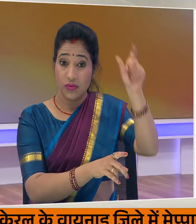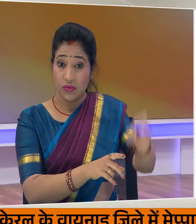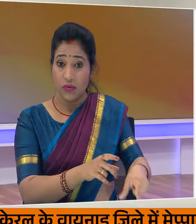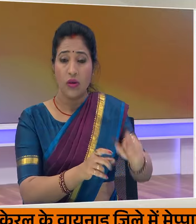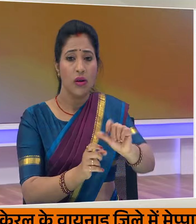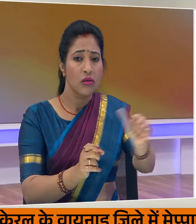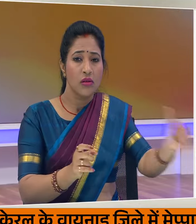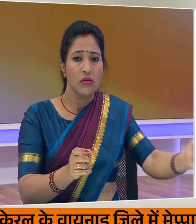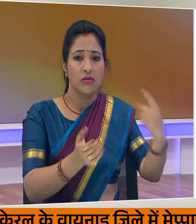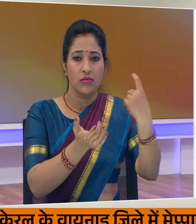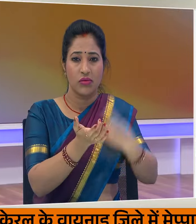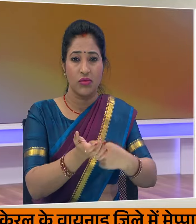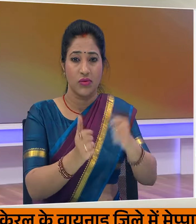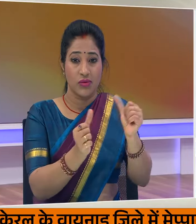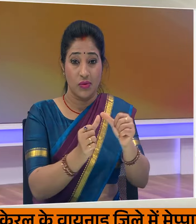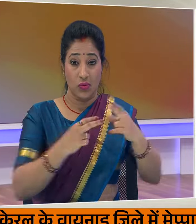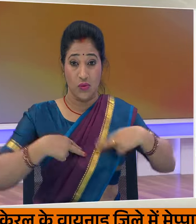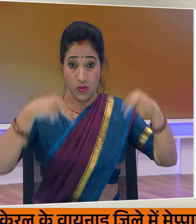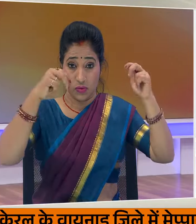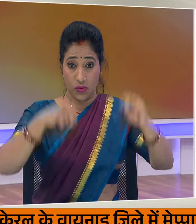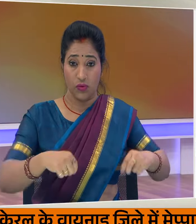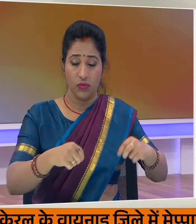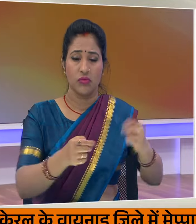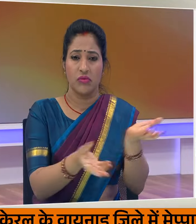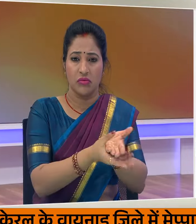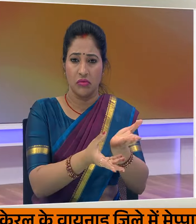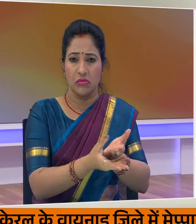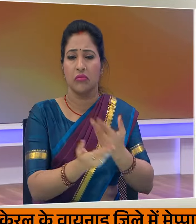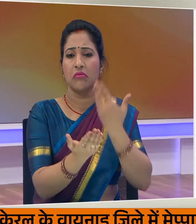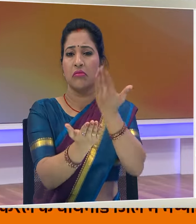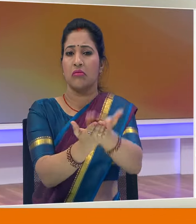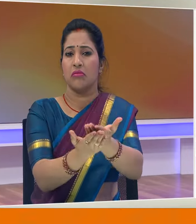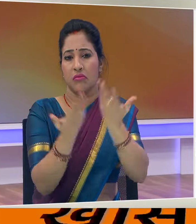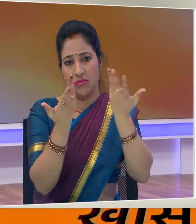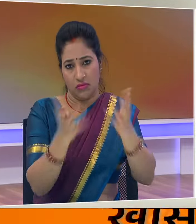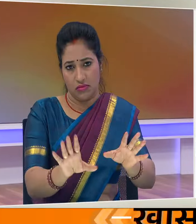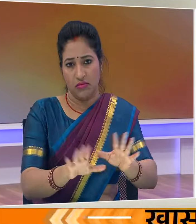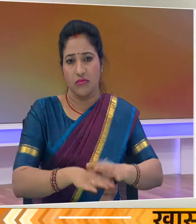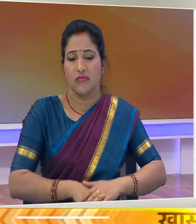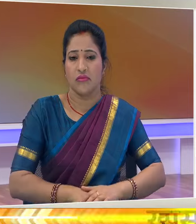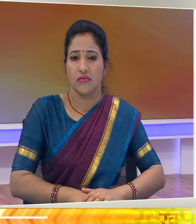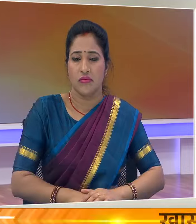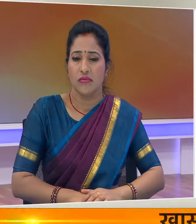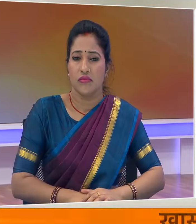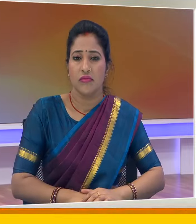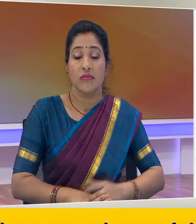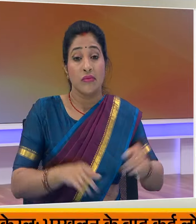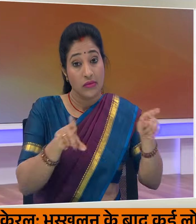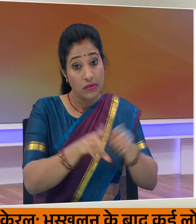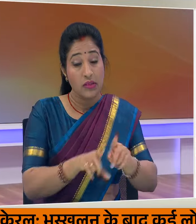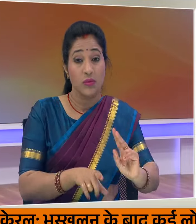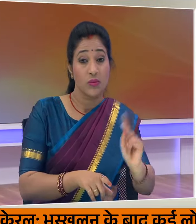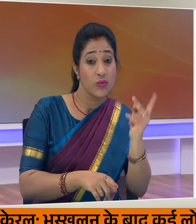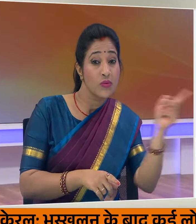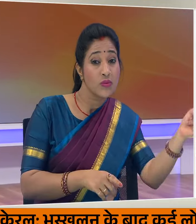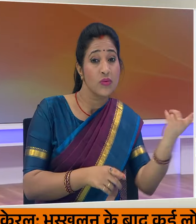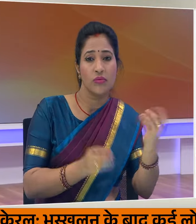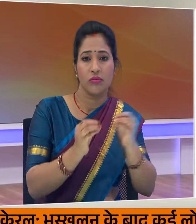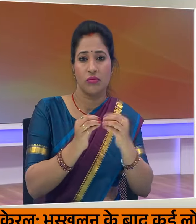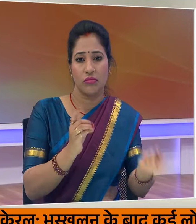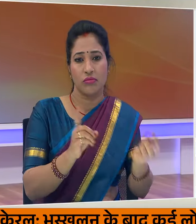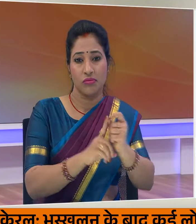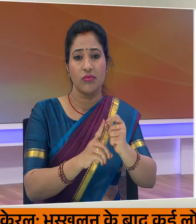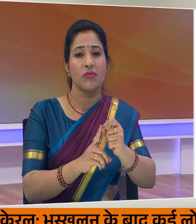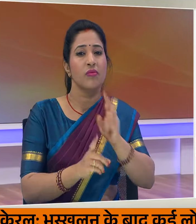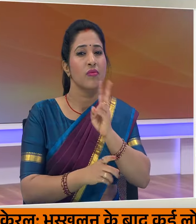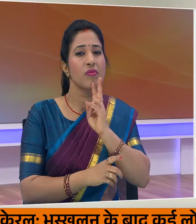के खिलाफ राउज एवेन्यू कोर्ट में चार्जशीट दायर कर दी है। तो वहीं दूसरी ओर भाजपा